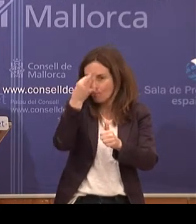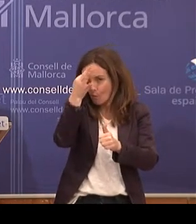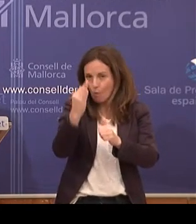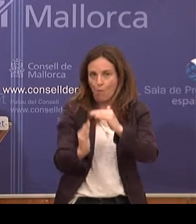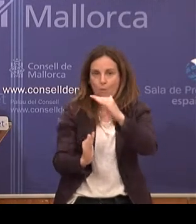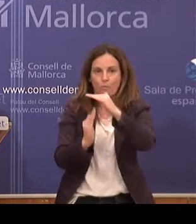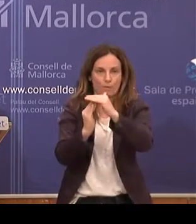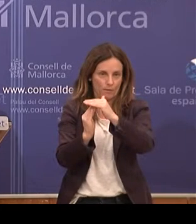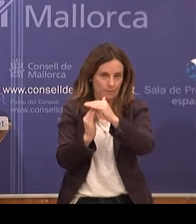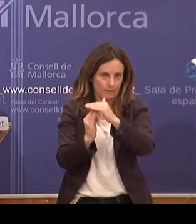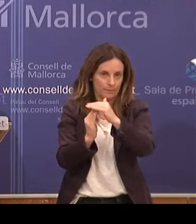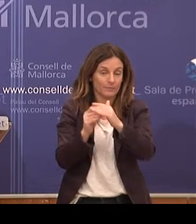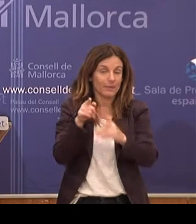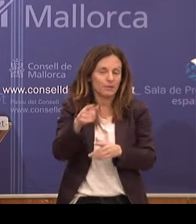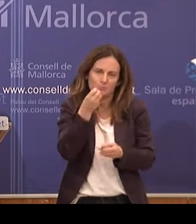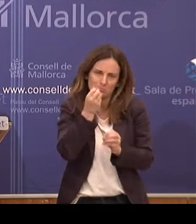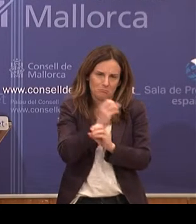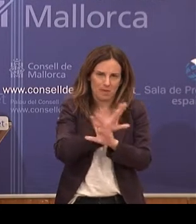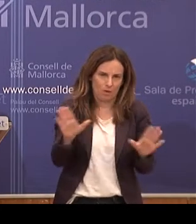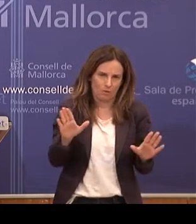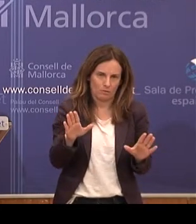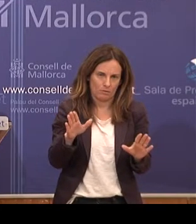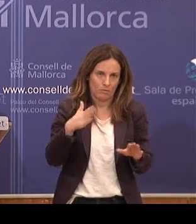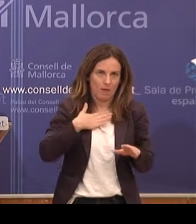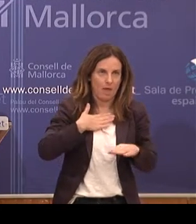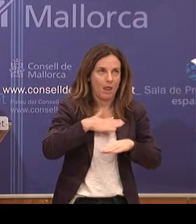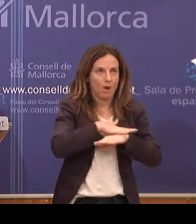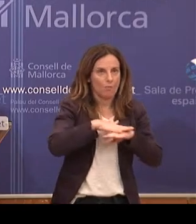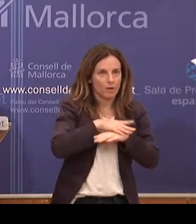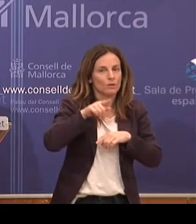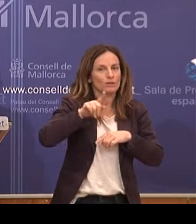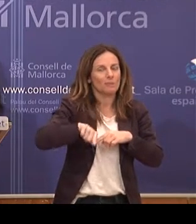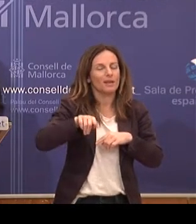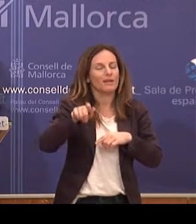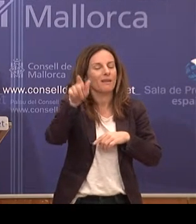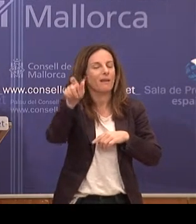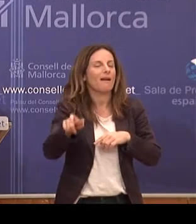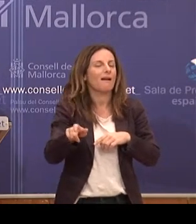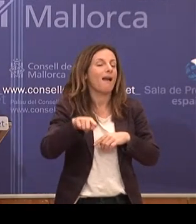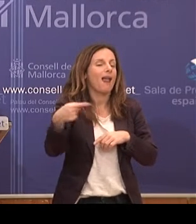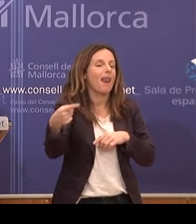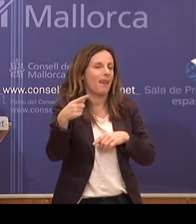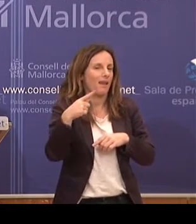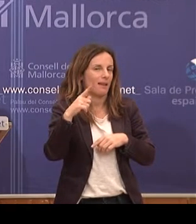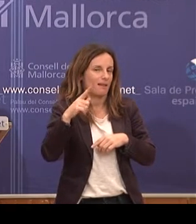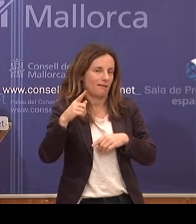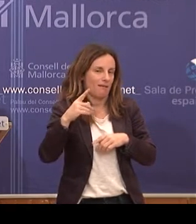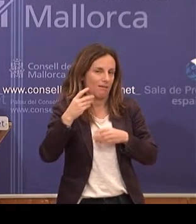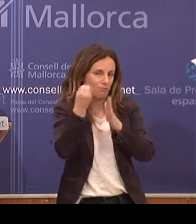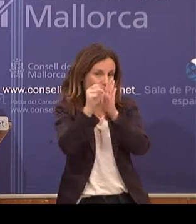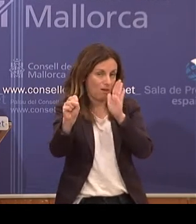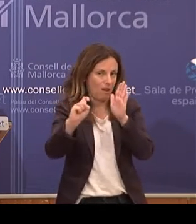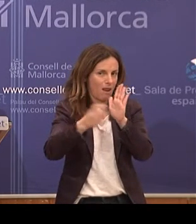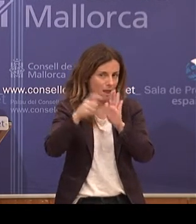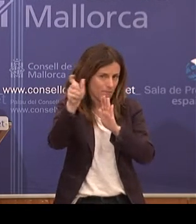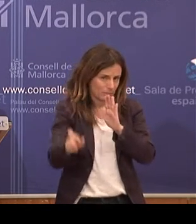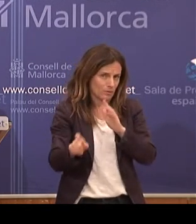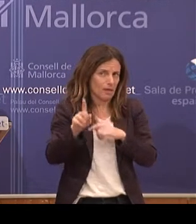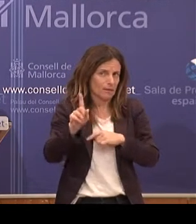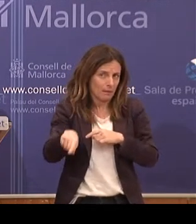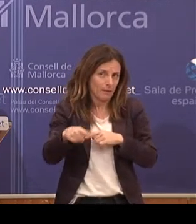executat la demolició i per tant també incorporarem dos inspectors d'obres nous també que ja estan